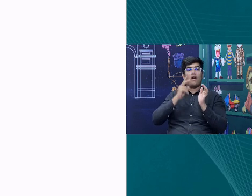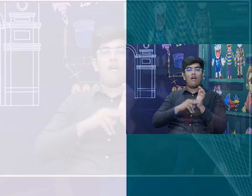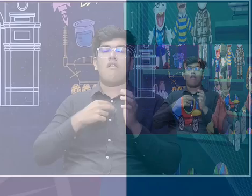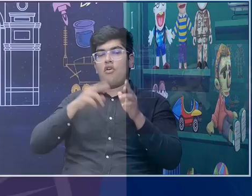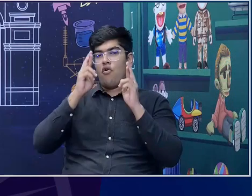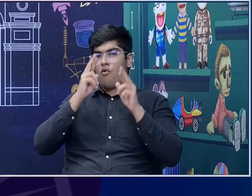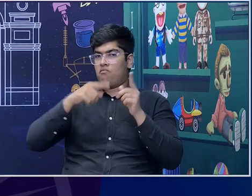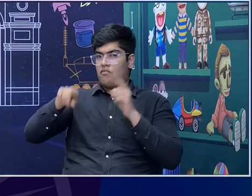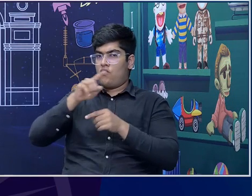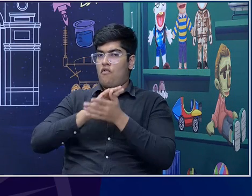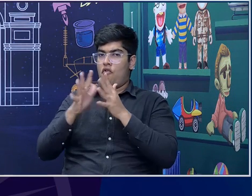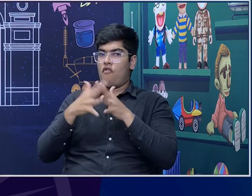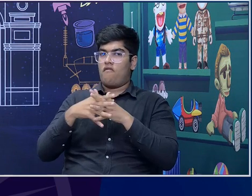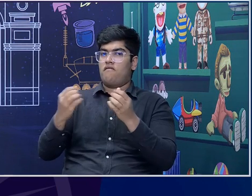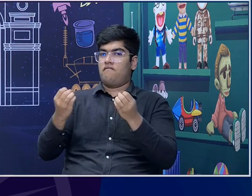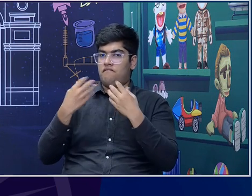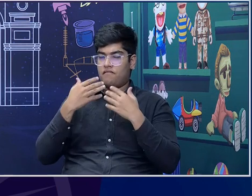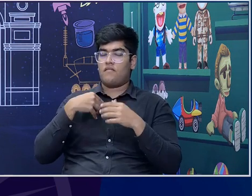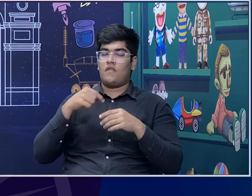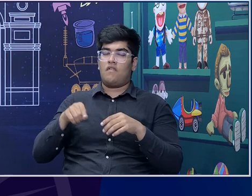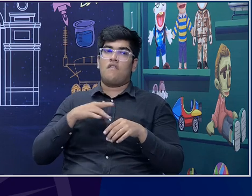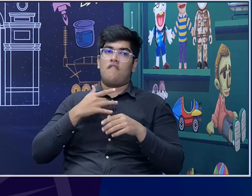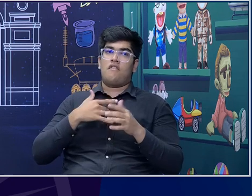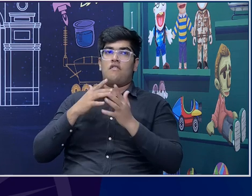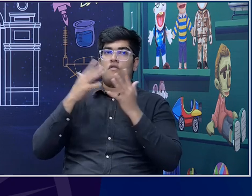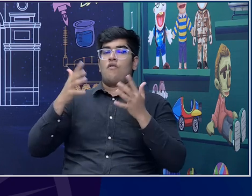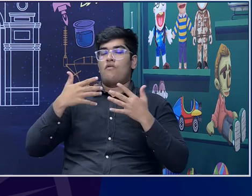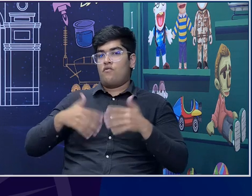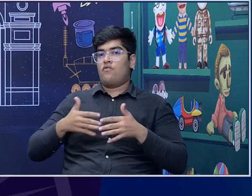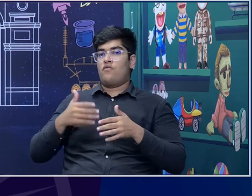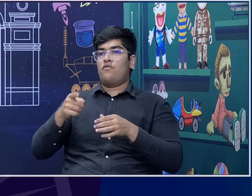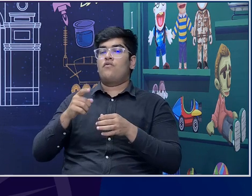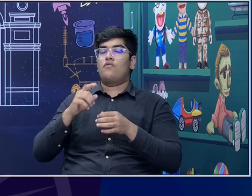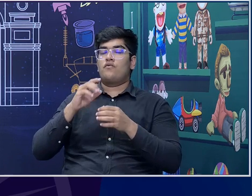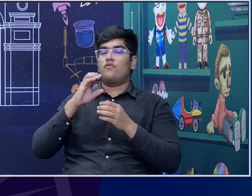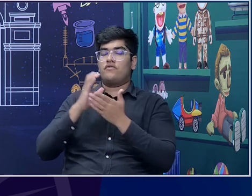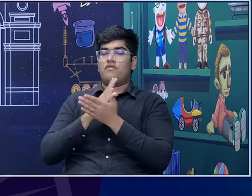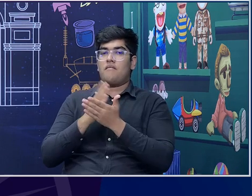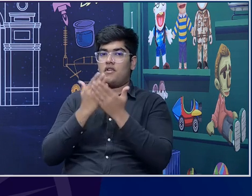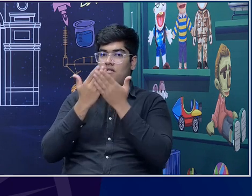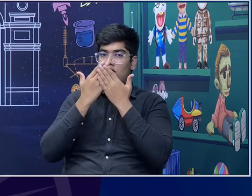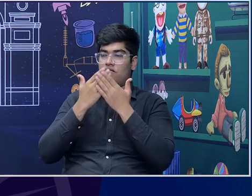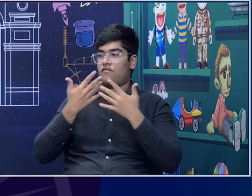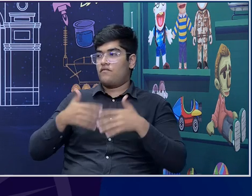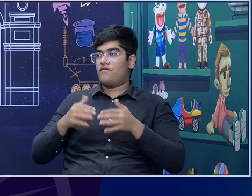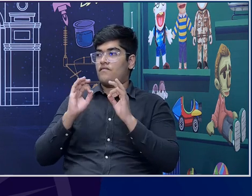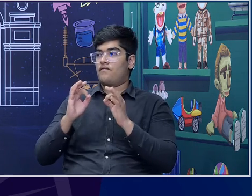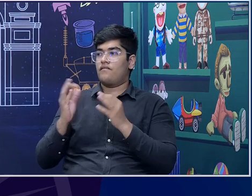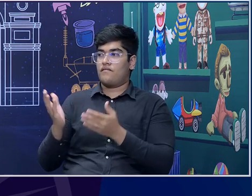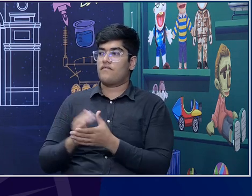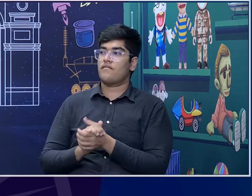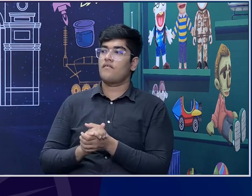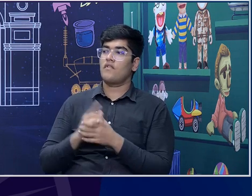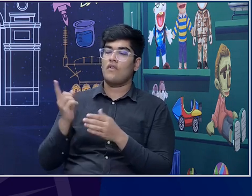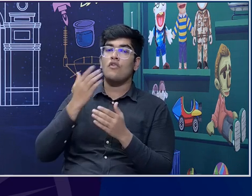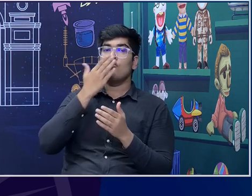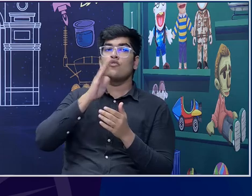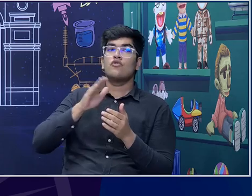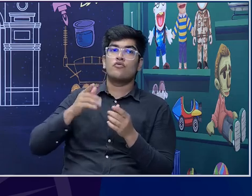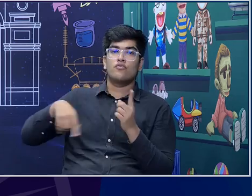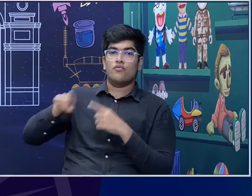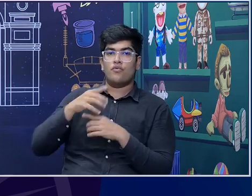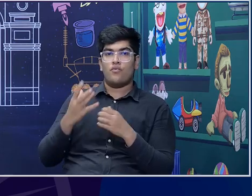तो मैं बहुत मज़ेदार थी ये पूरी कहानी तो हम देख रहे हैं मैं आपके पास कुछ और भी है हमारे स्टुडेंट्स और लेर्नर्स को